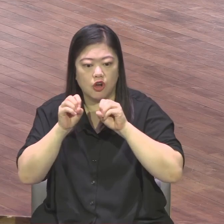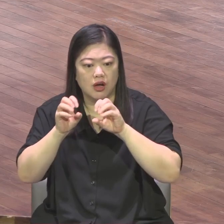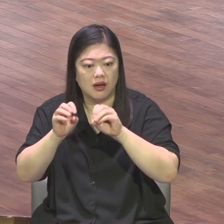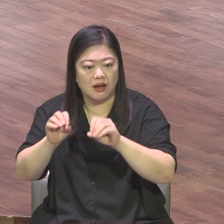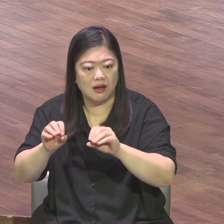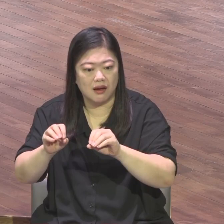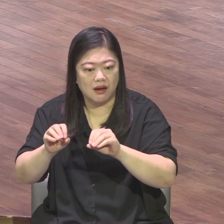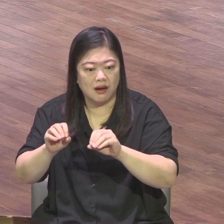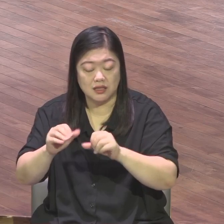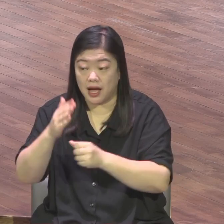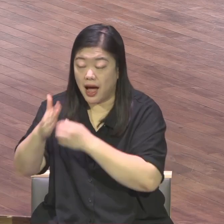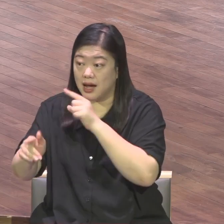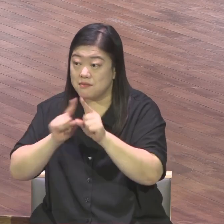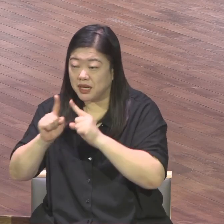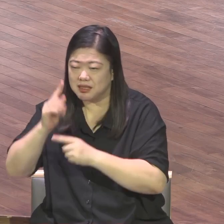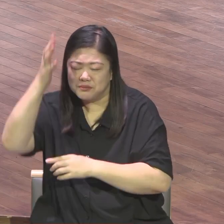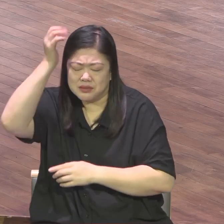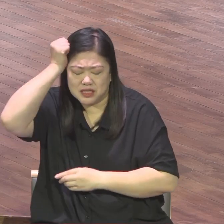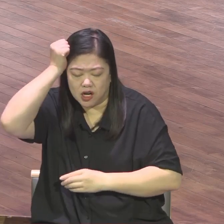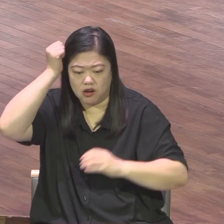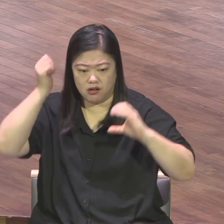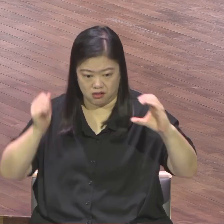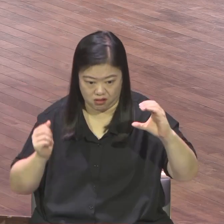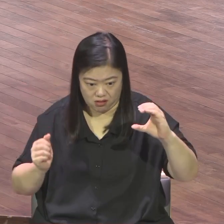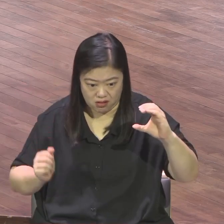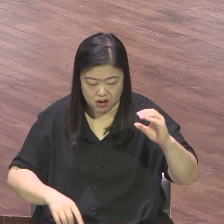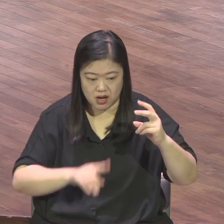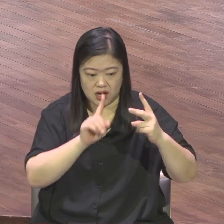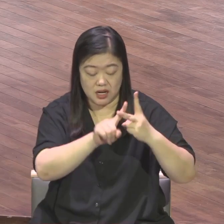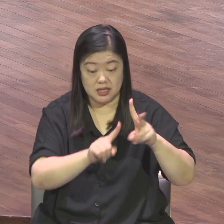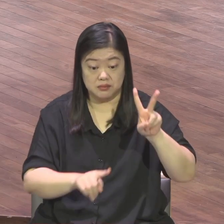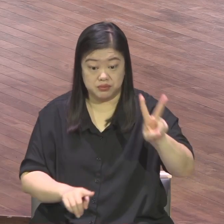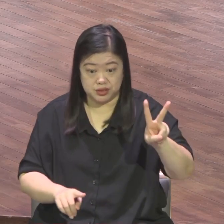CVDIP. 우리도 사도 바울처럼